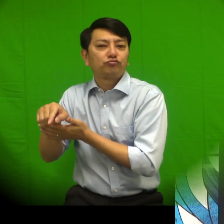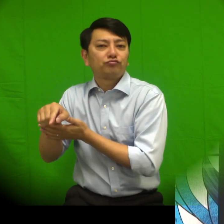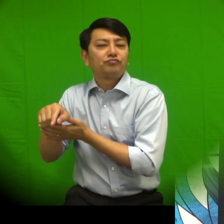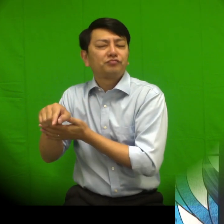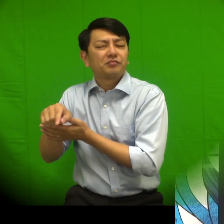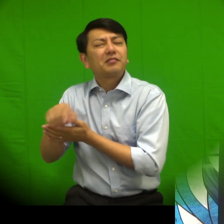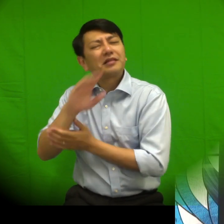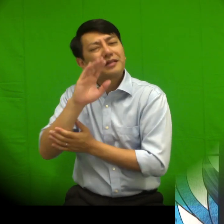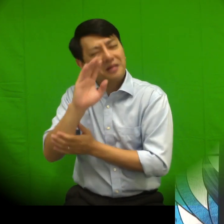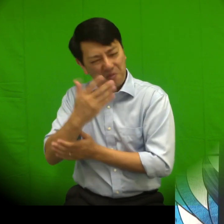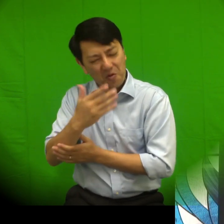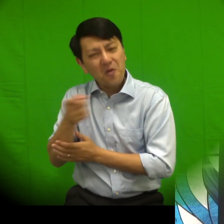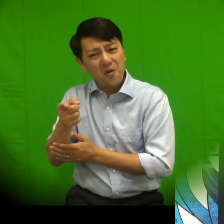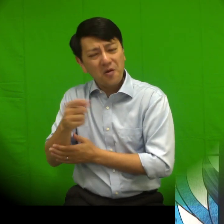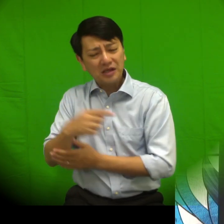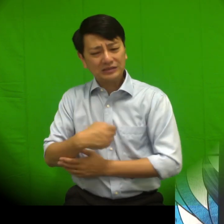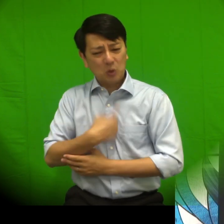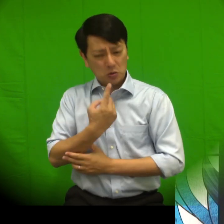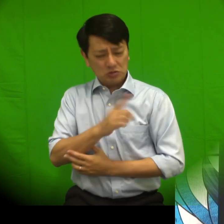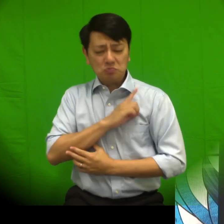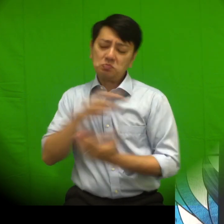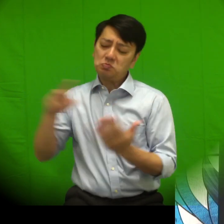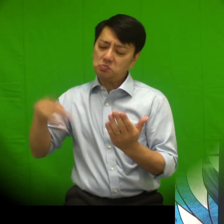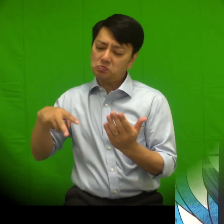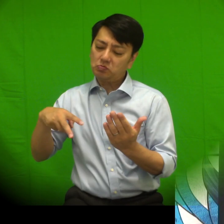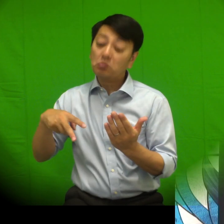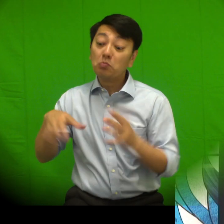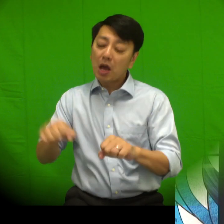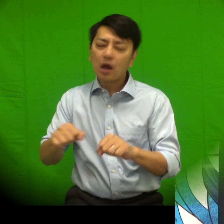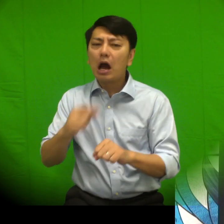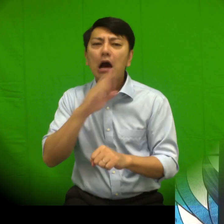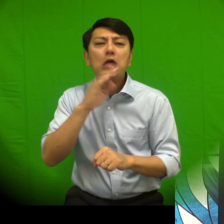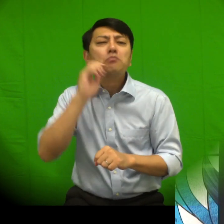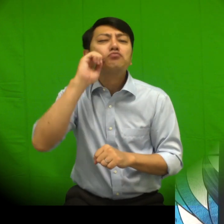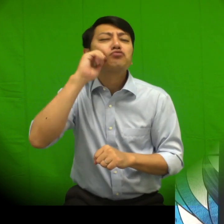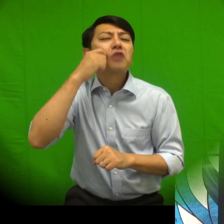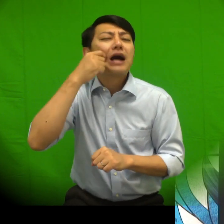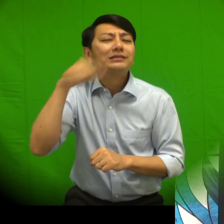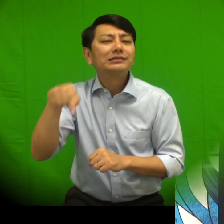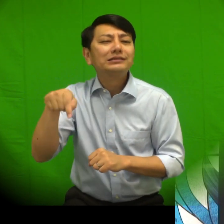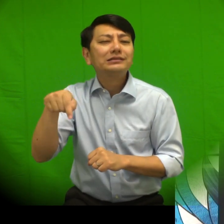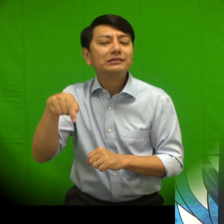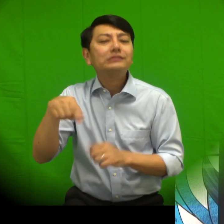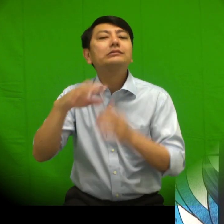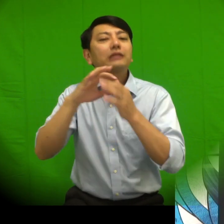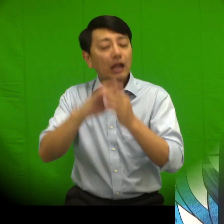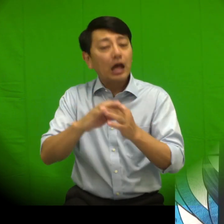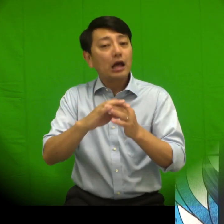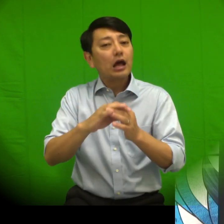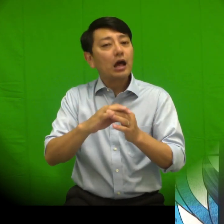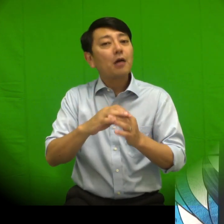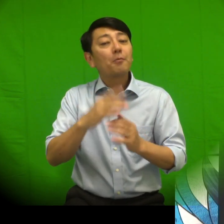創世記は一人で読んですぐ分かるということはなかなか難しいと思いますからもし